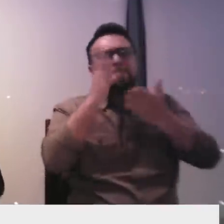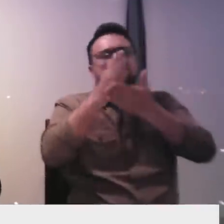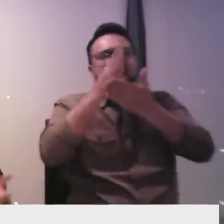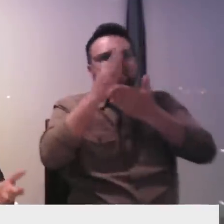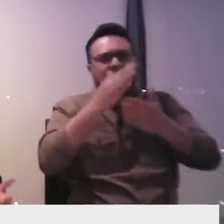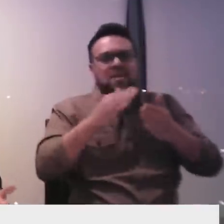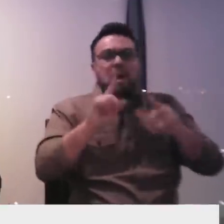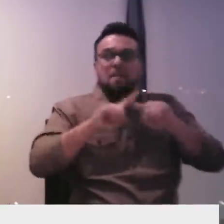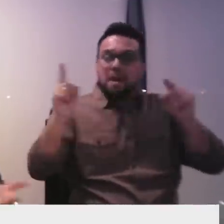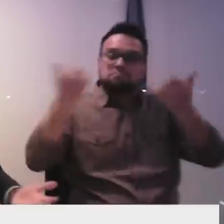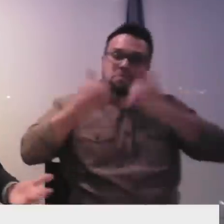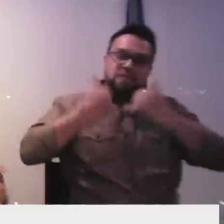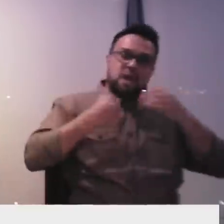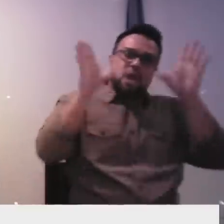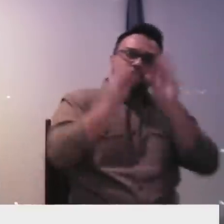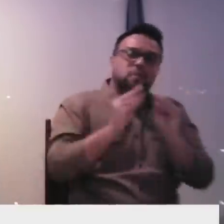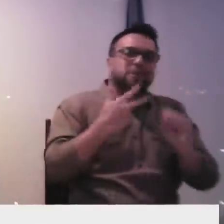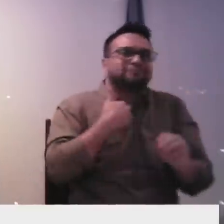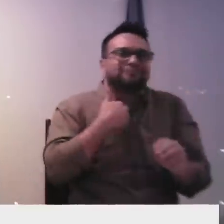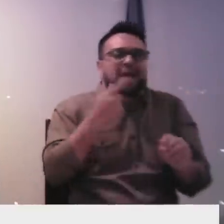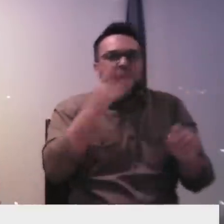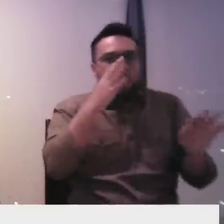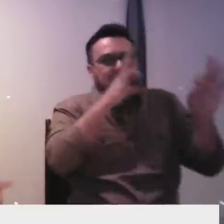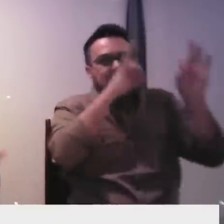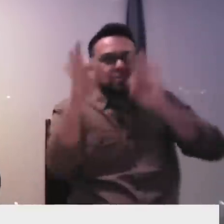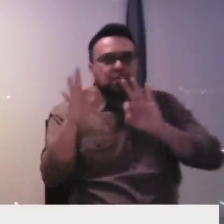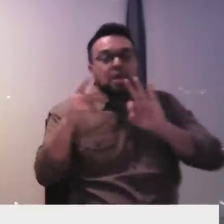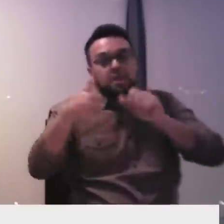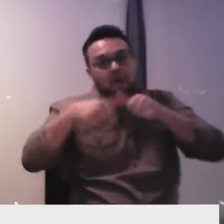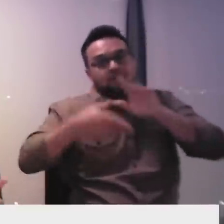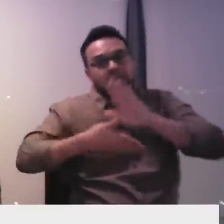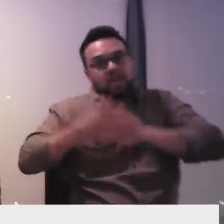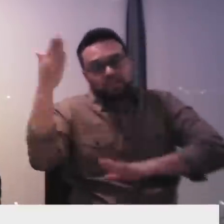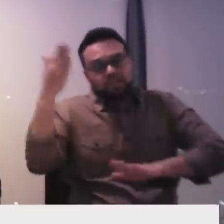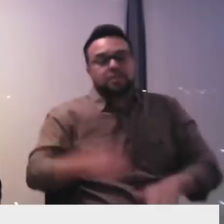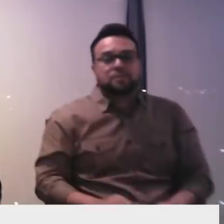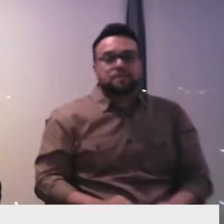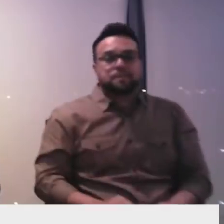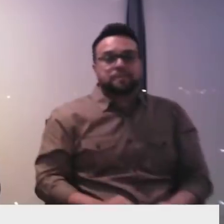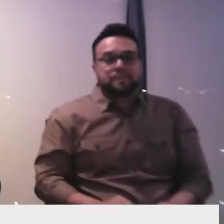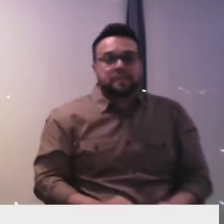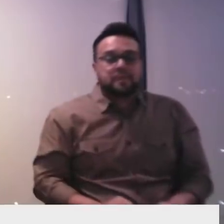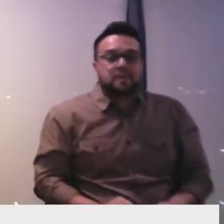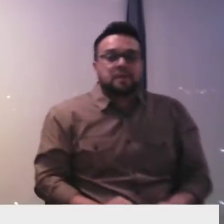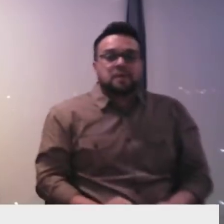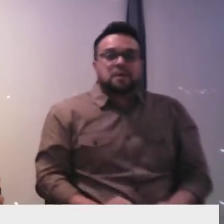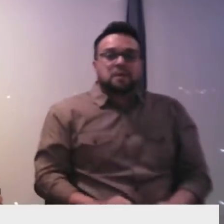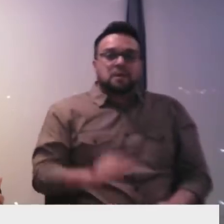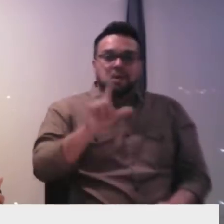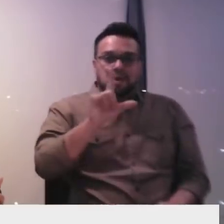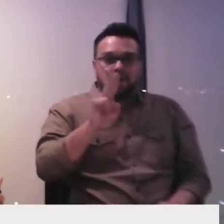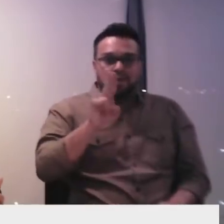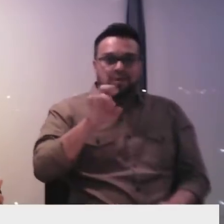um resumo do que aconteceu, que não tenho como assistir. Estava em viagem, estivesse em Brasília, também teria as outras atividades. O